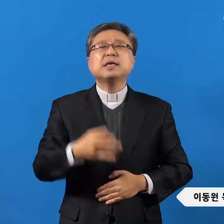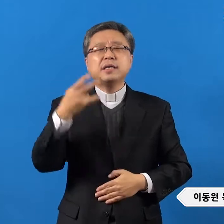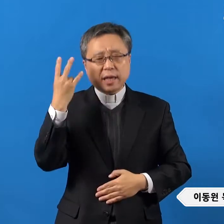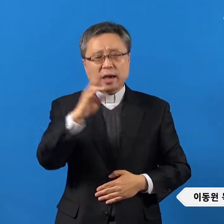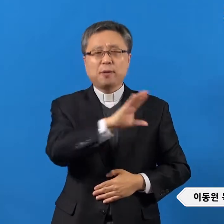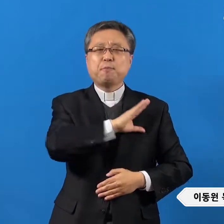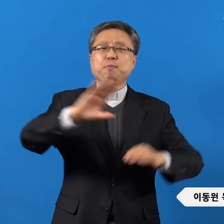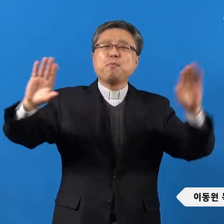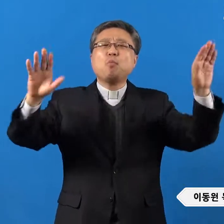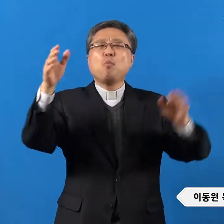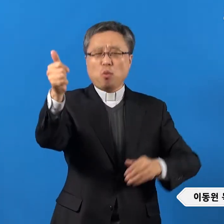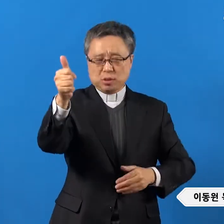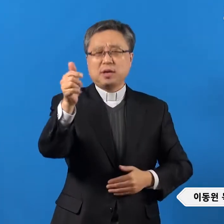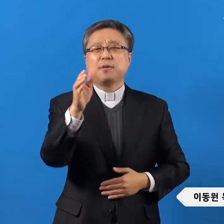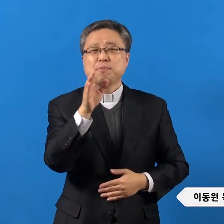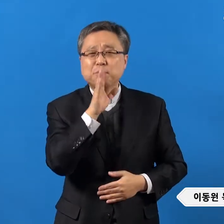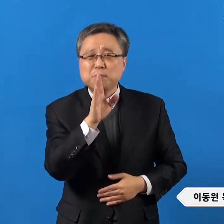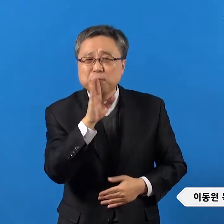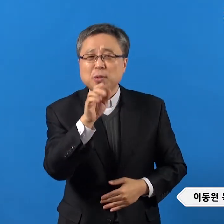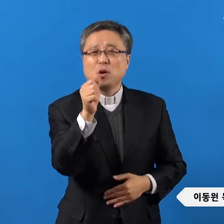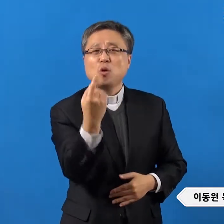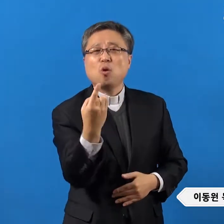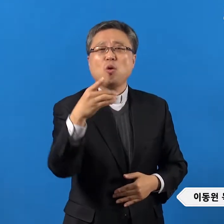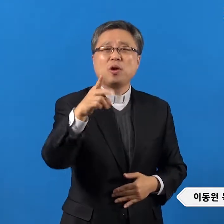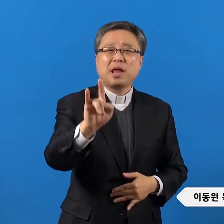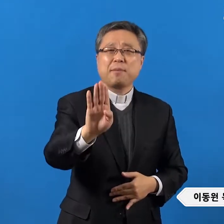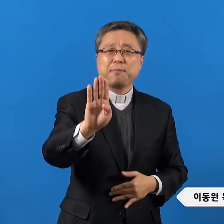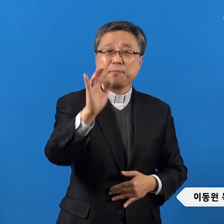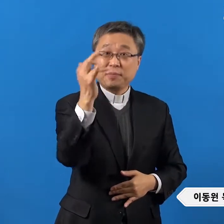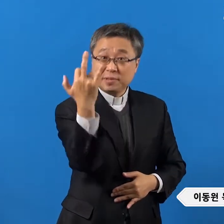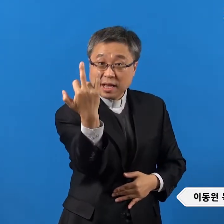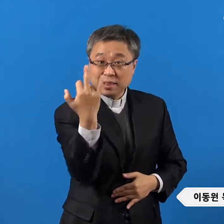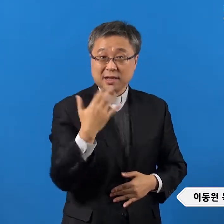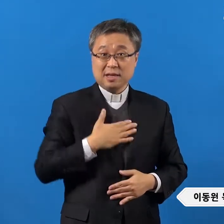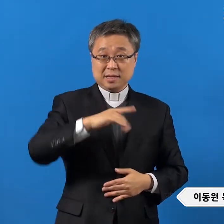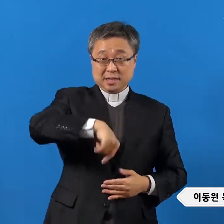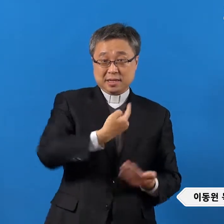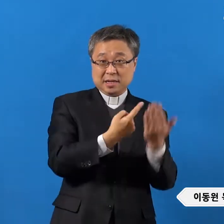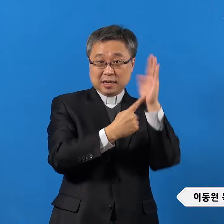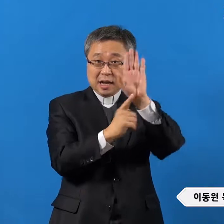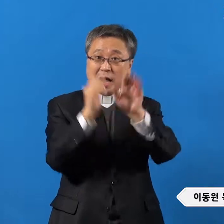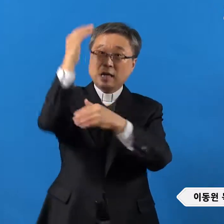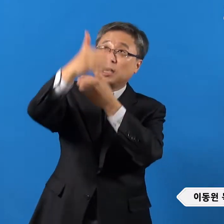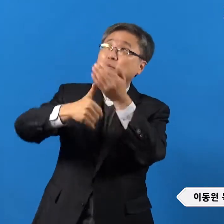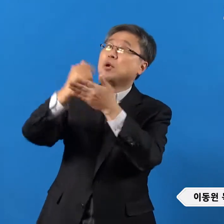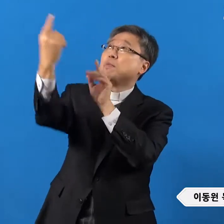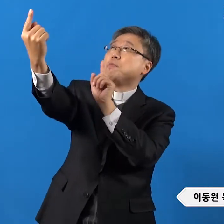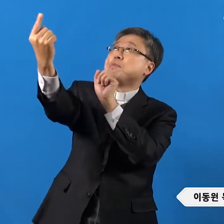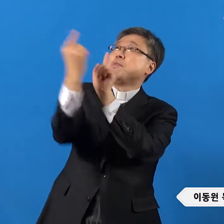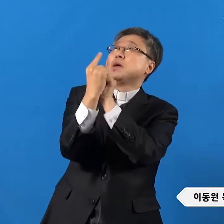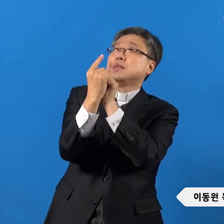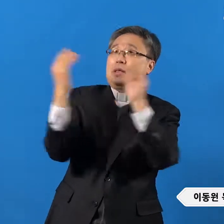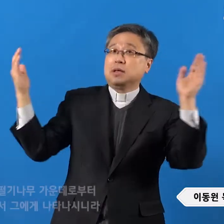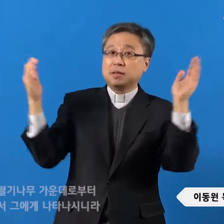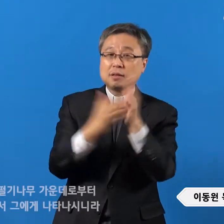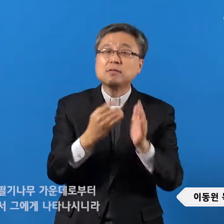모세. 맞습니다. 이 호렙산에서 모세는 자신을 드러내는 하나님을 만났던 것입니다. 출애굽기